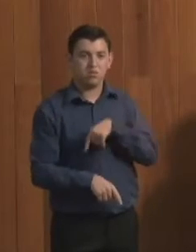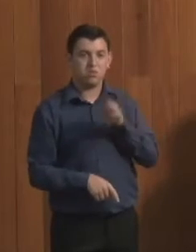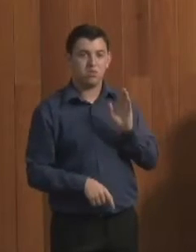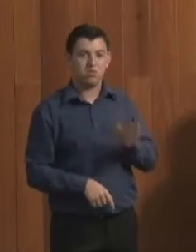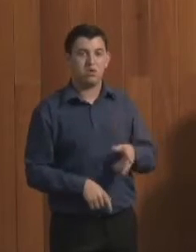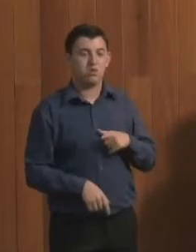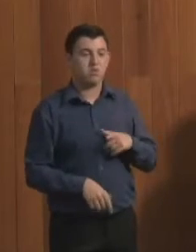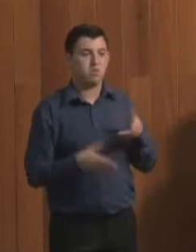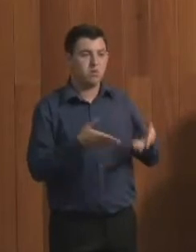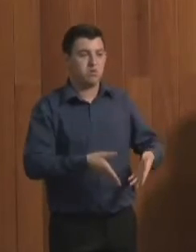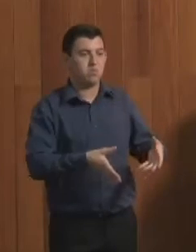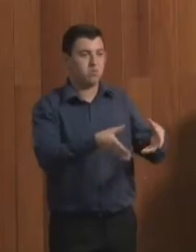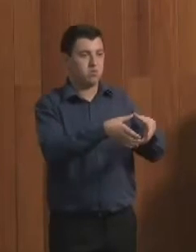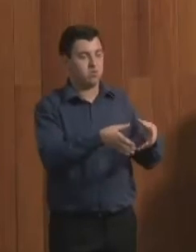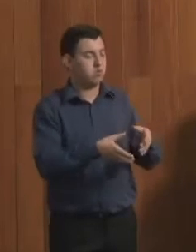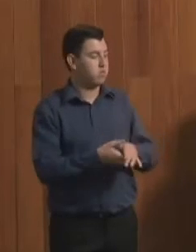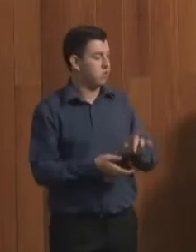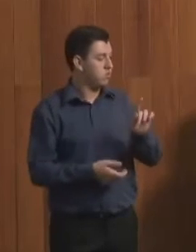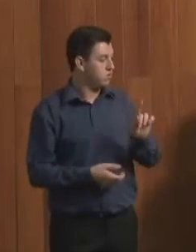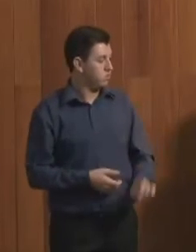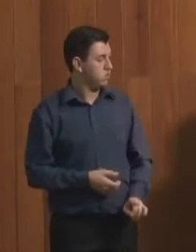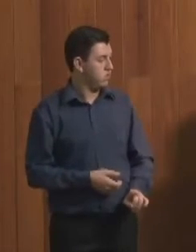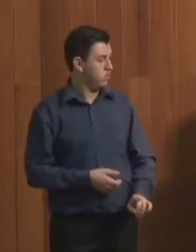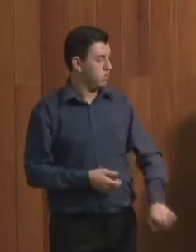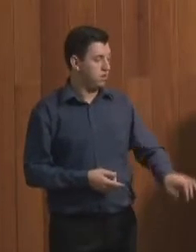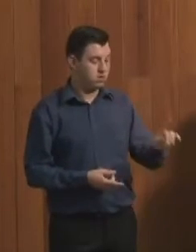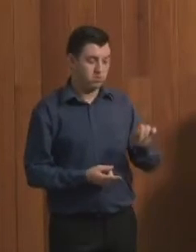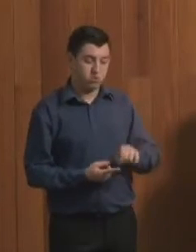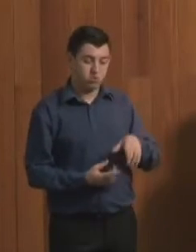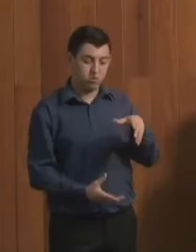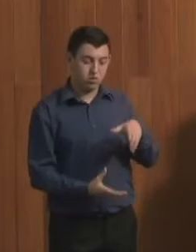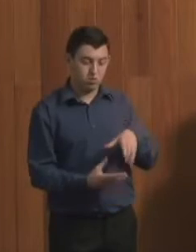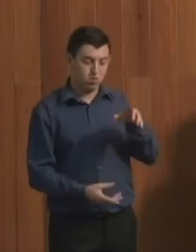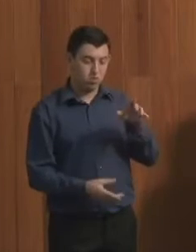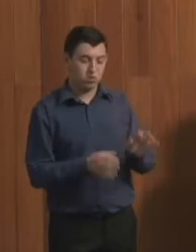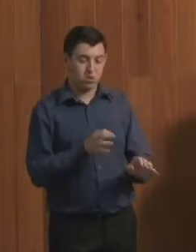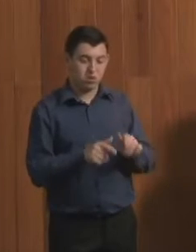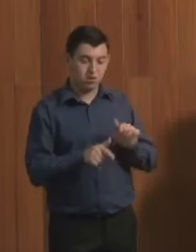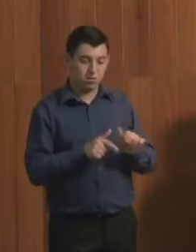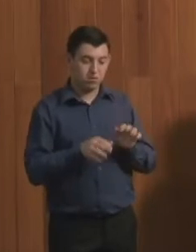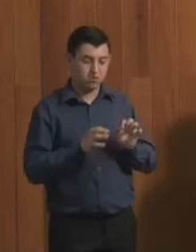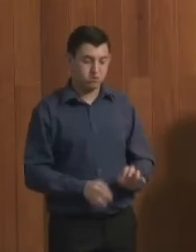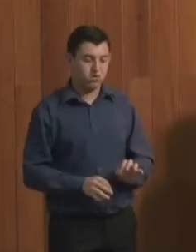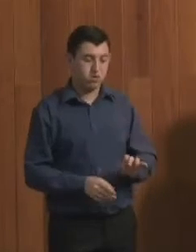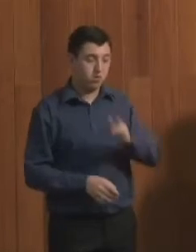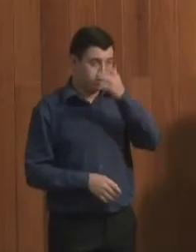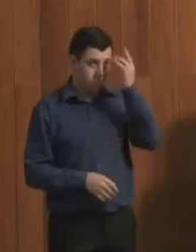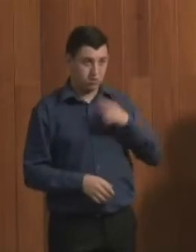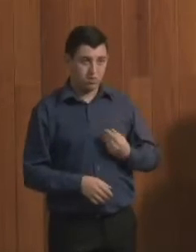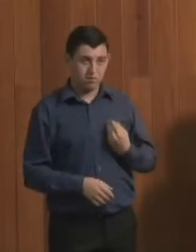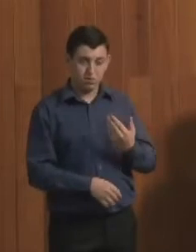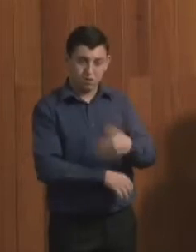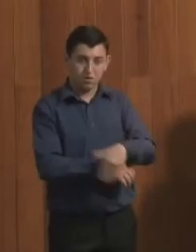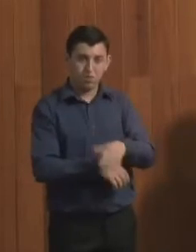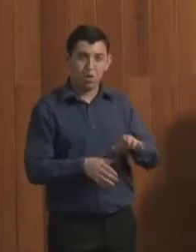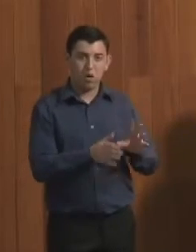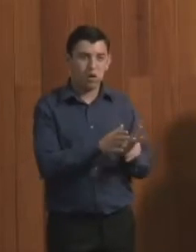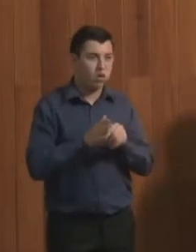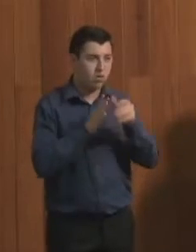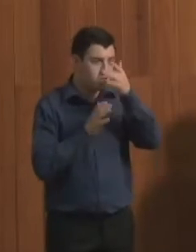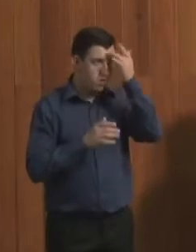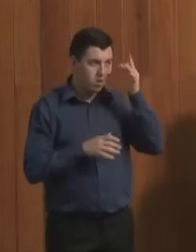Direito à Cidade, Bem Viver, Direitos do Idoso, Trabalho Digno, Pessoas em Situação de Rua, Tráfico de Pessoas e